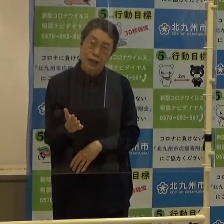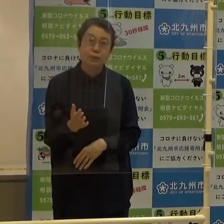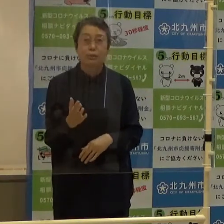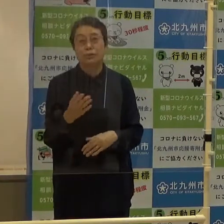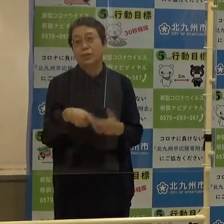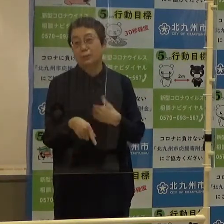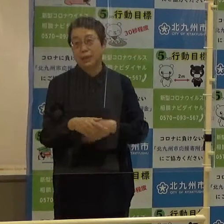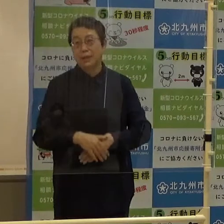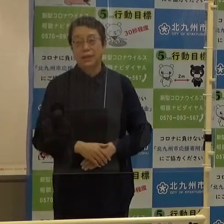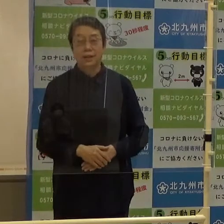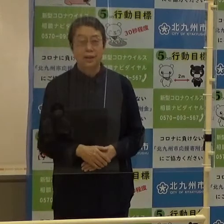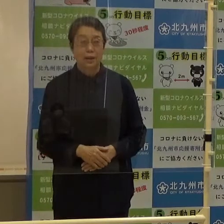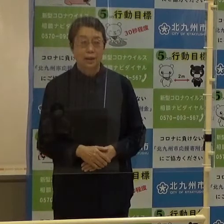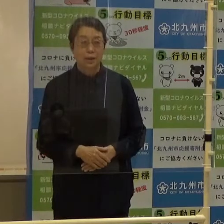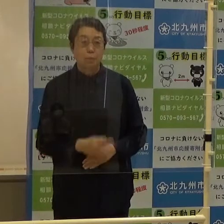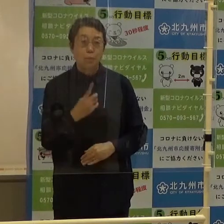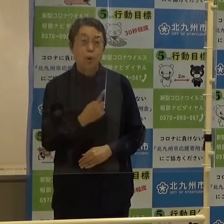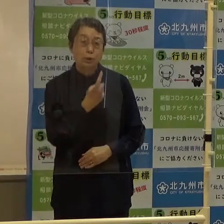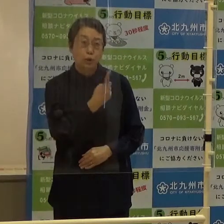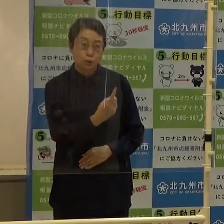また同時に今度は一方で、